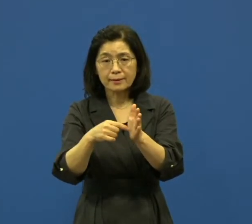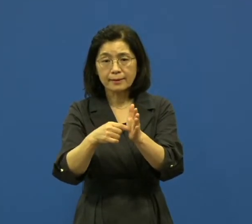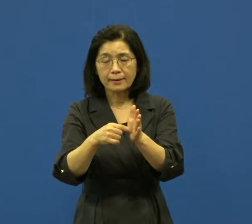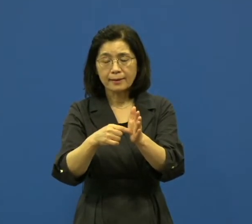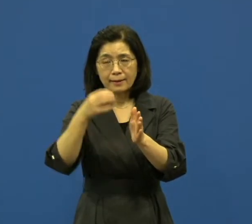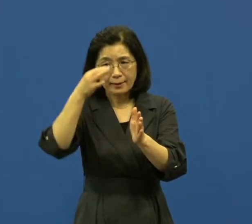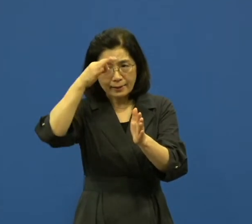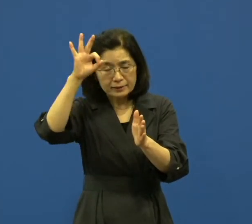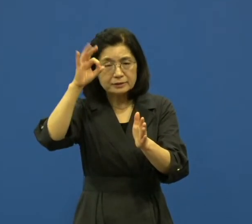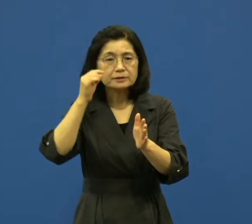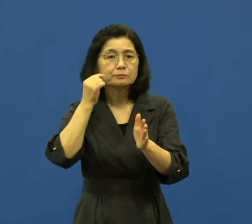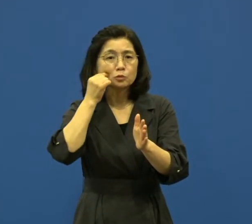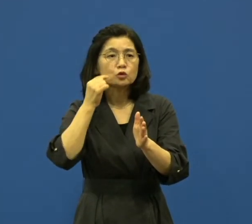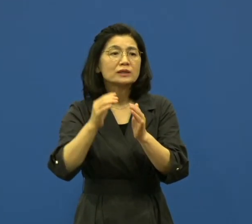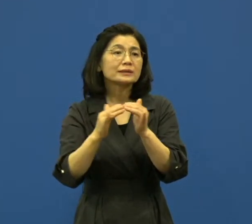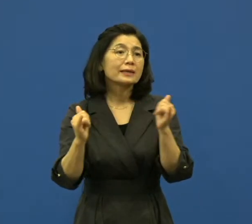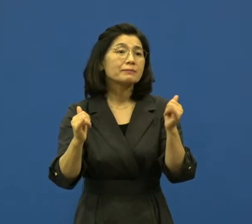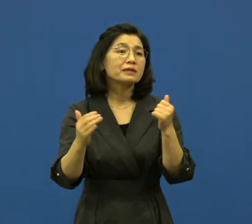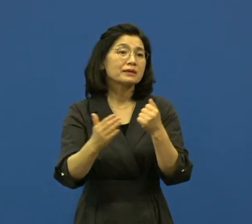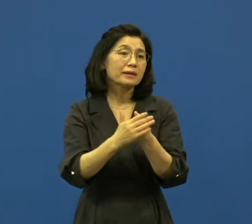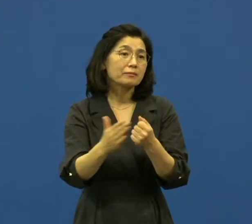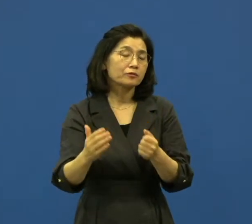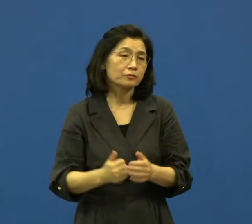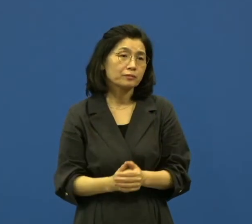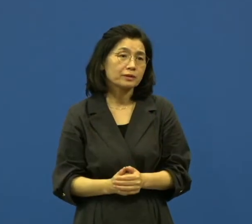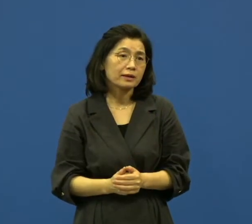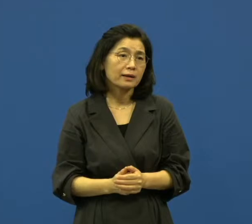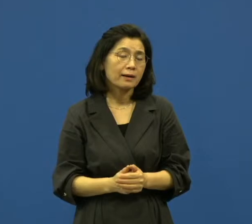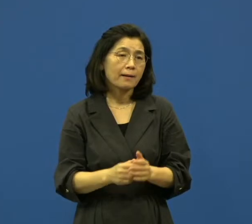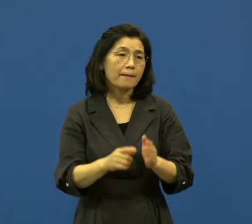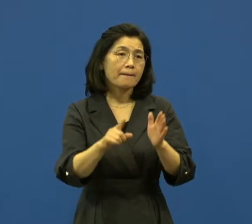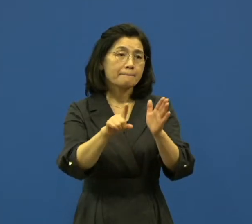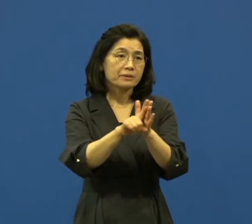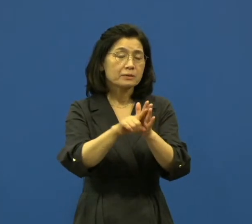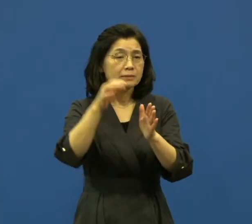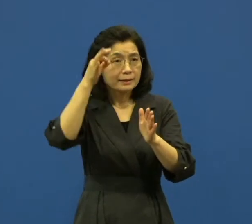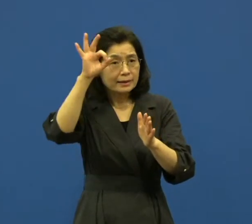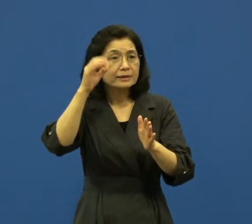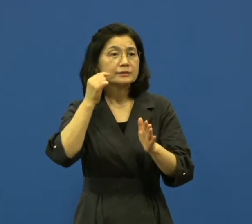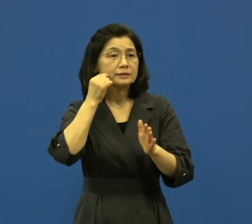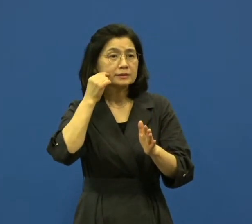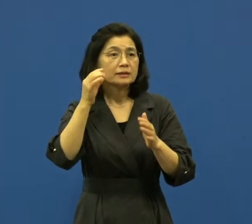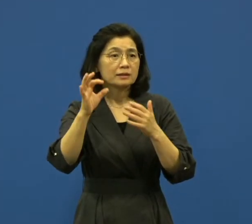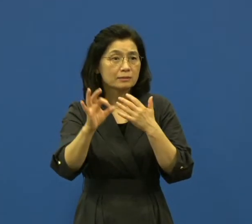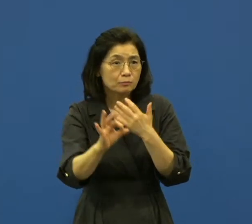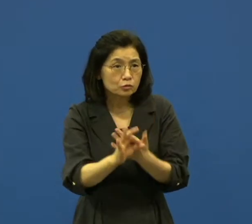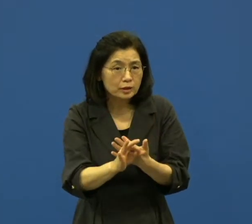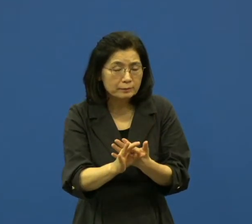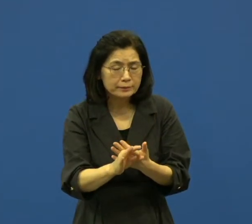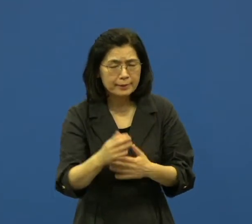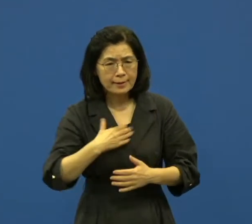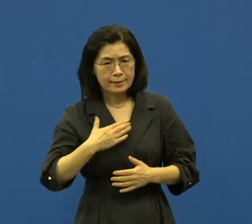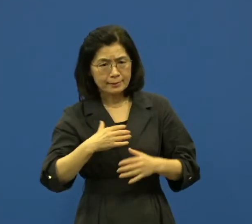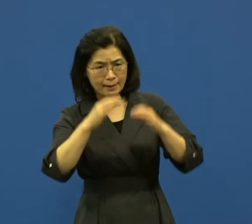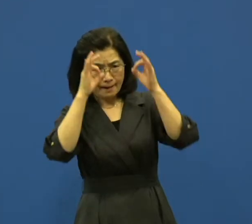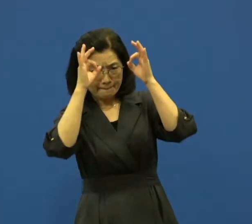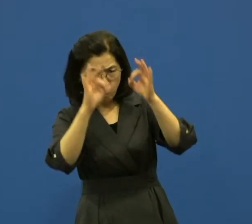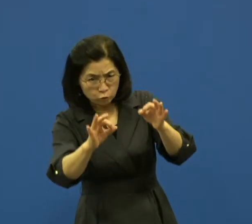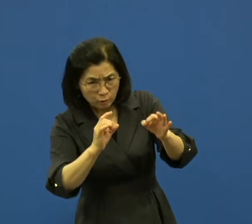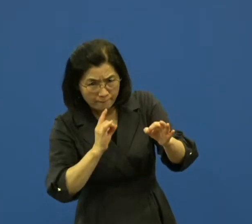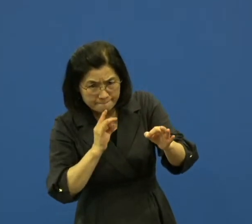믿음의 눈이 열리지 않아요. 믿음의 눈이 열리지 않으면 보는 것이 전부라고 얘기하는 거죠.